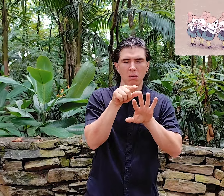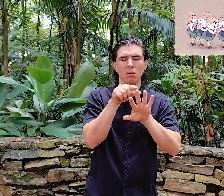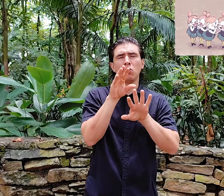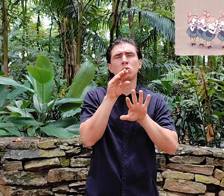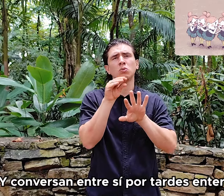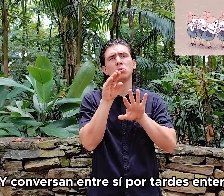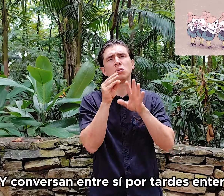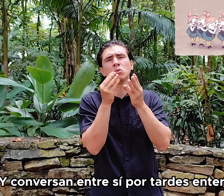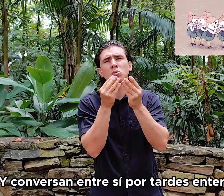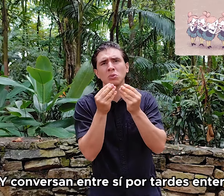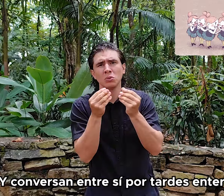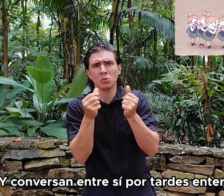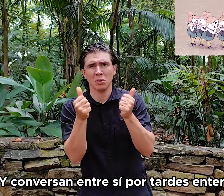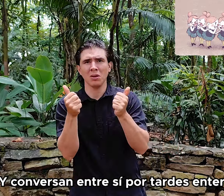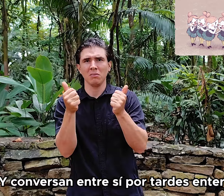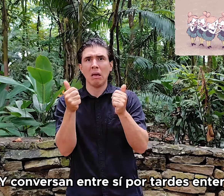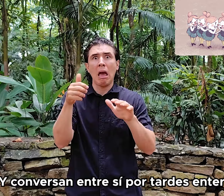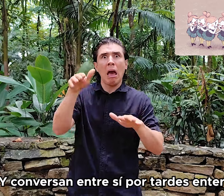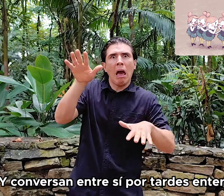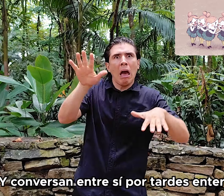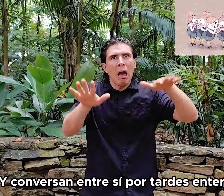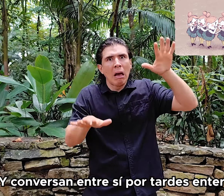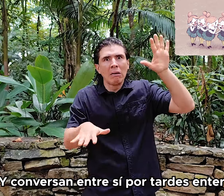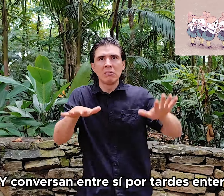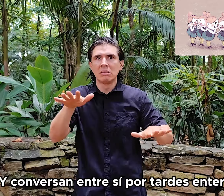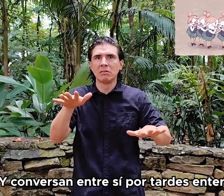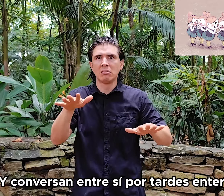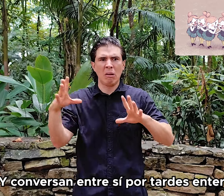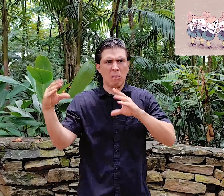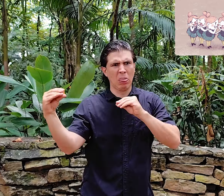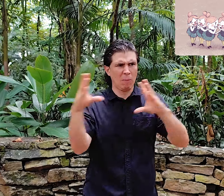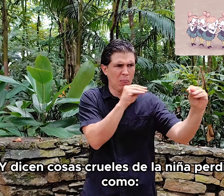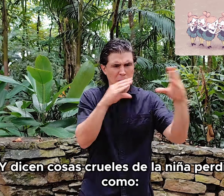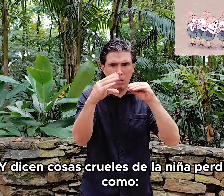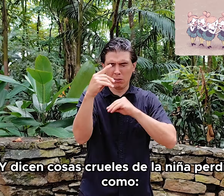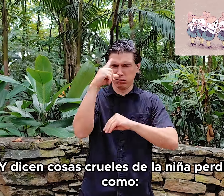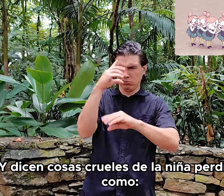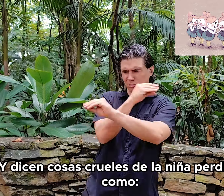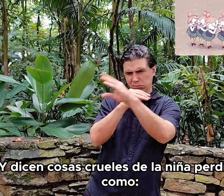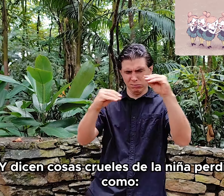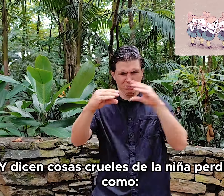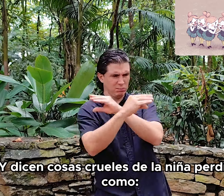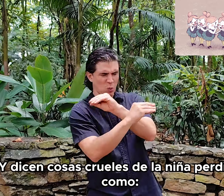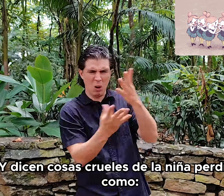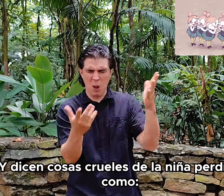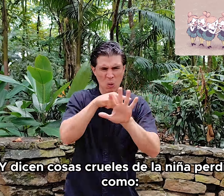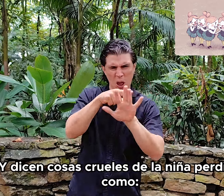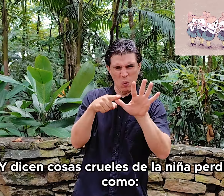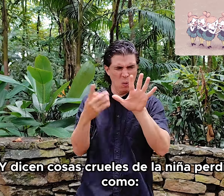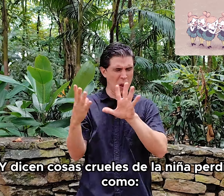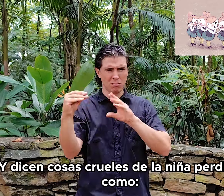Y conversan entre sí por tardes enteras. Y dicen cosas crueles de la niña perdida como